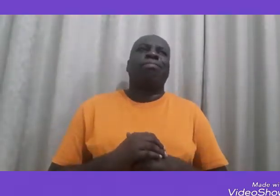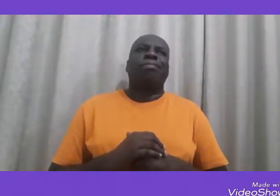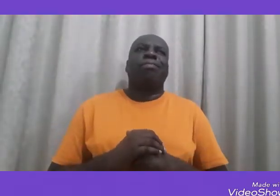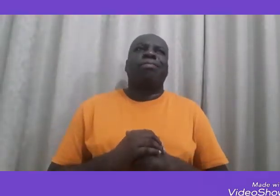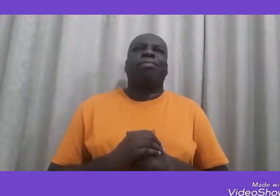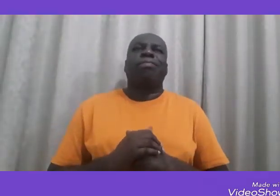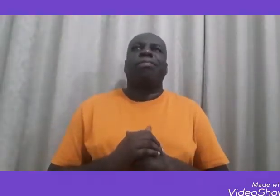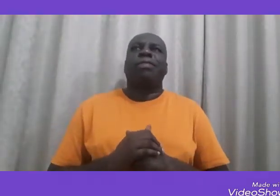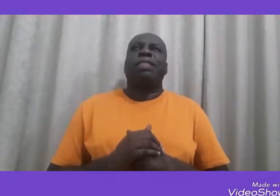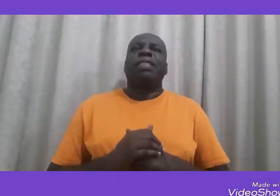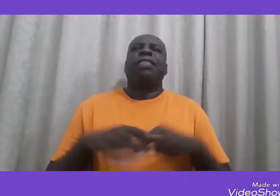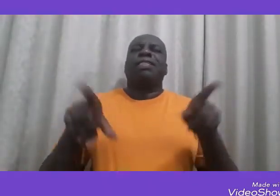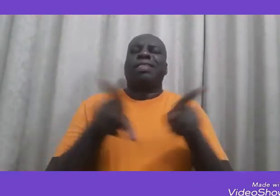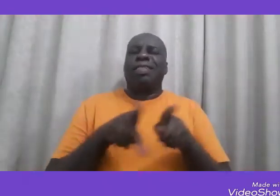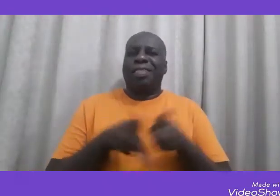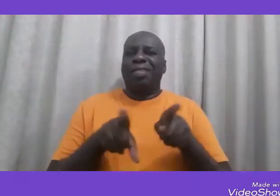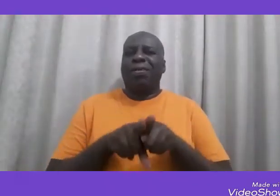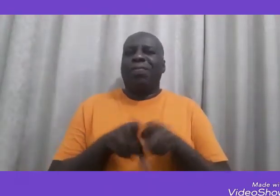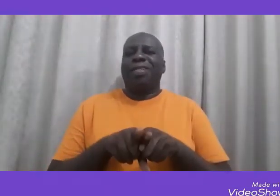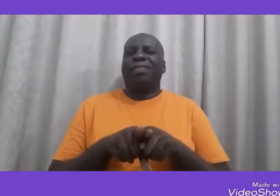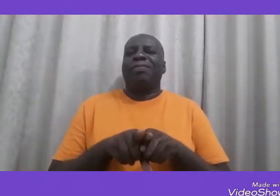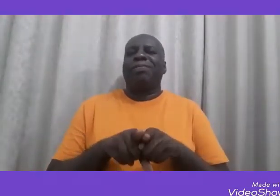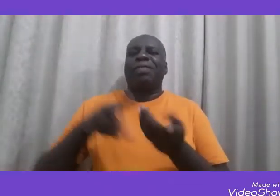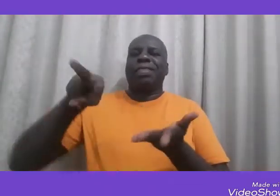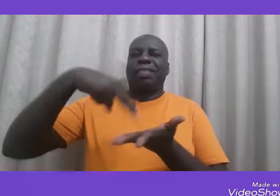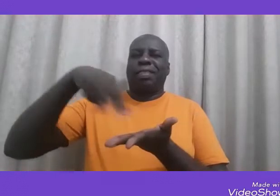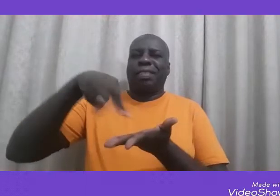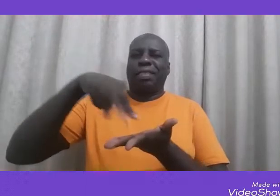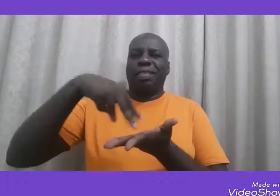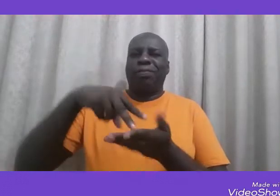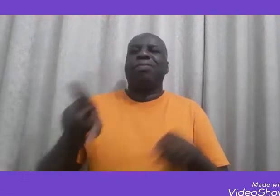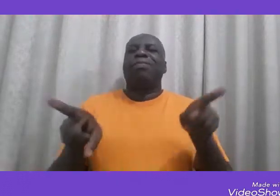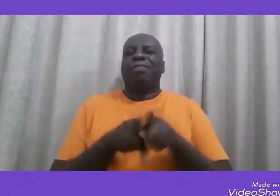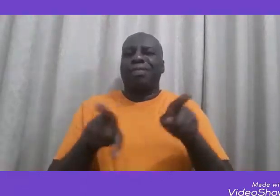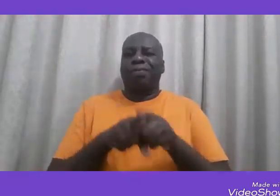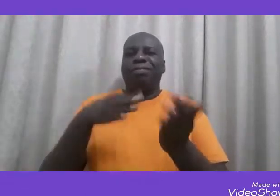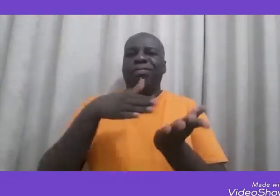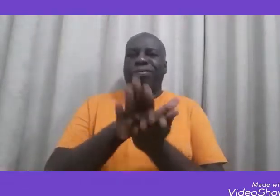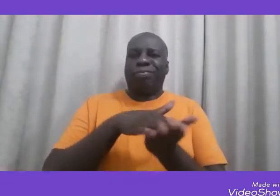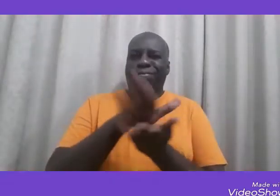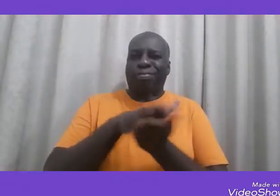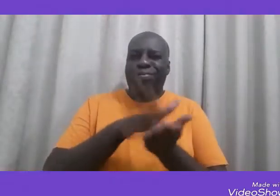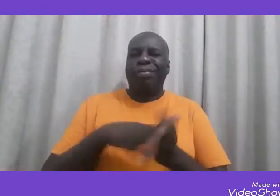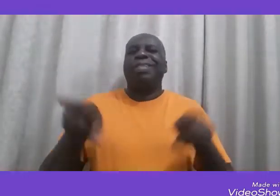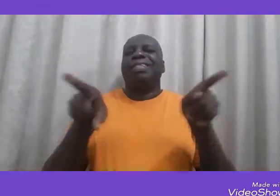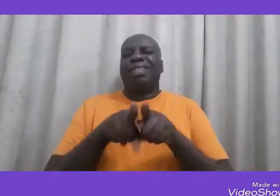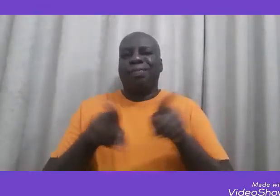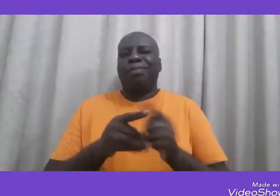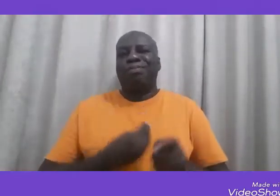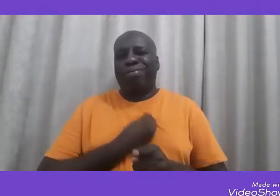Nosso Hora do Faro está de volta. Gente, a tradição das pastilhas Valda todo mundo conhece, né? Por isso, presta atenção, para dor de garganta,